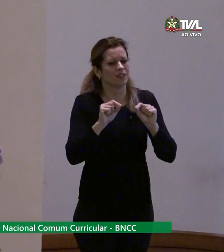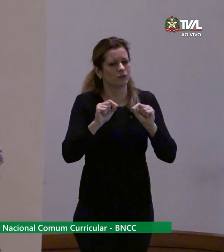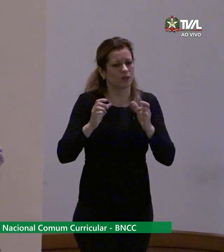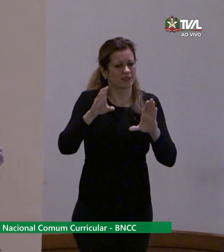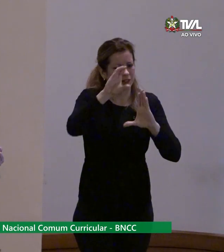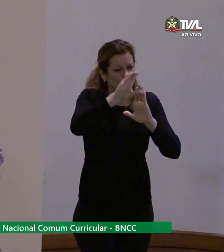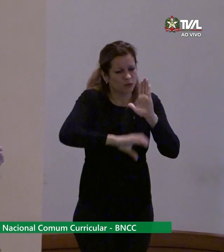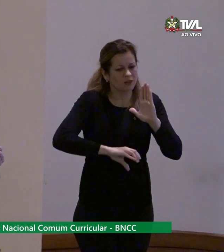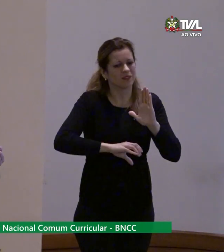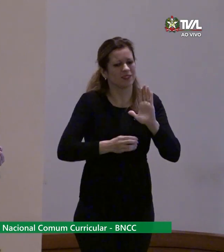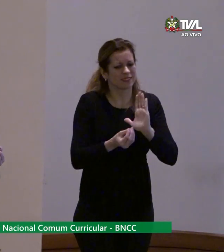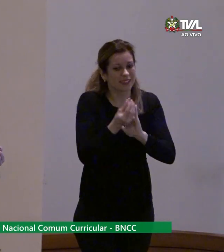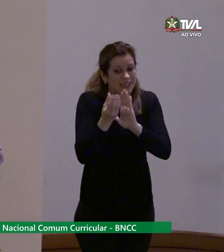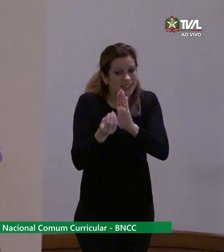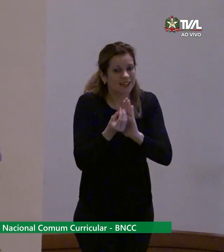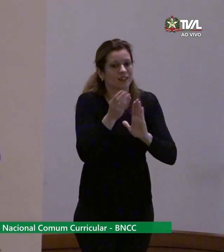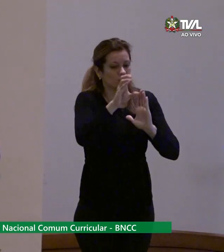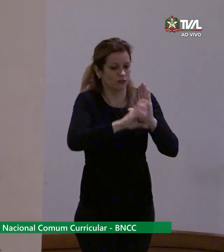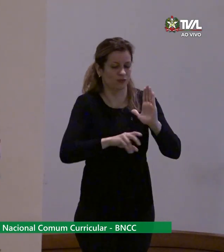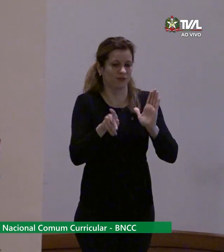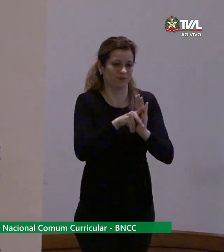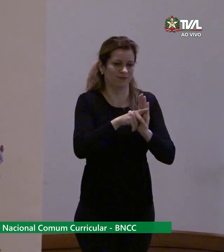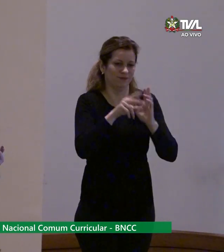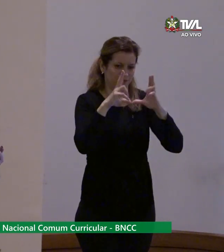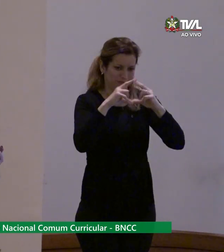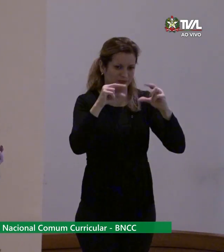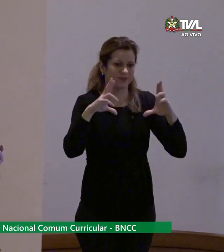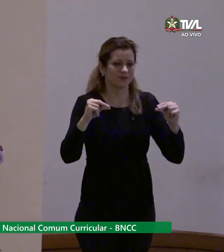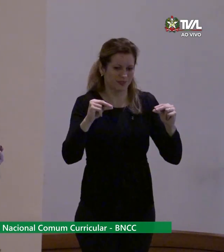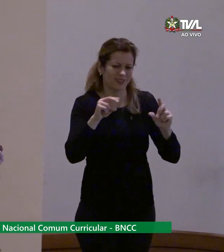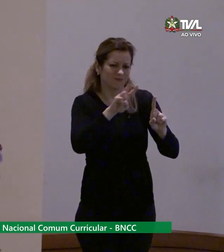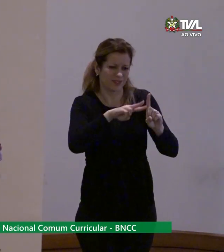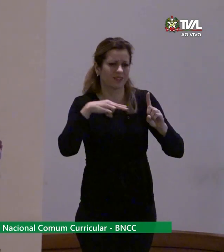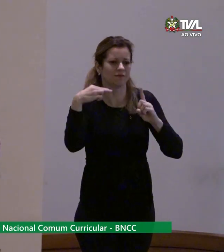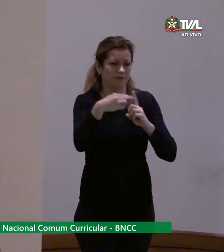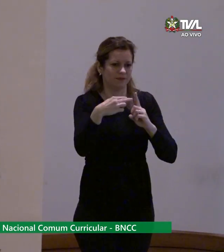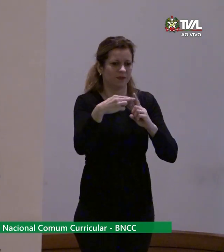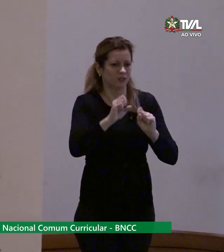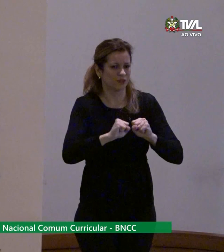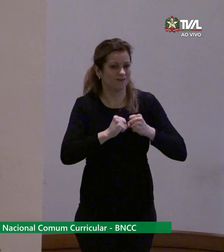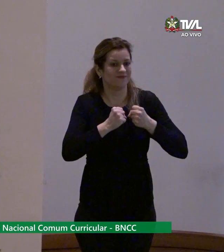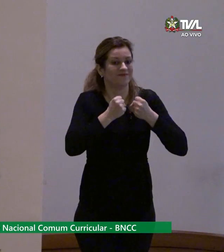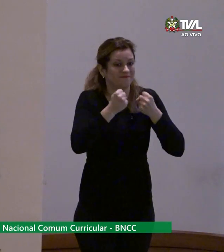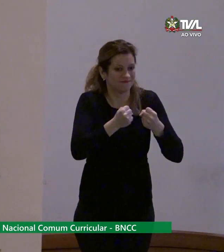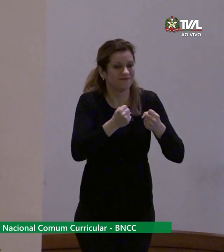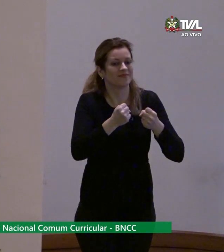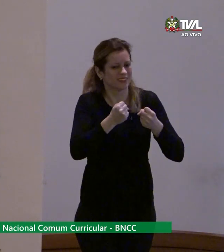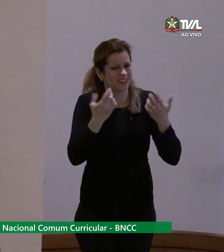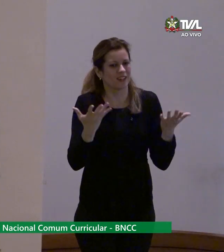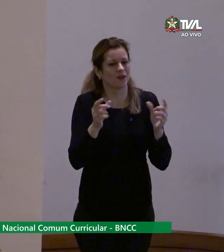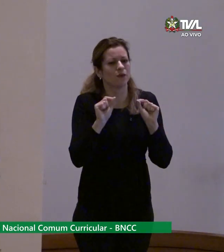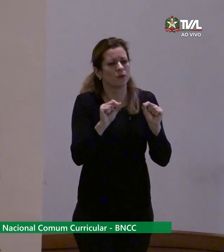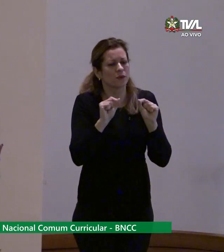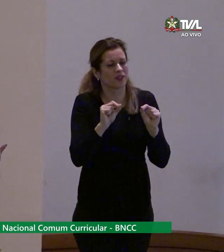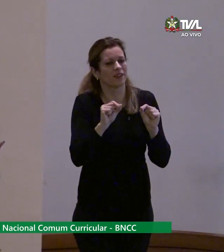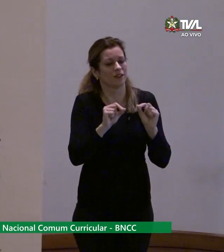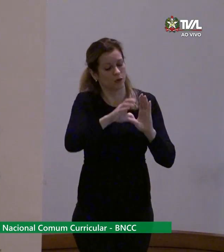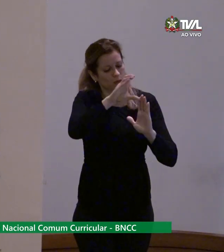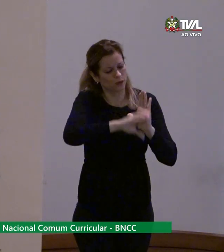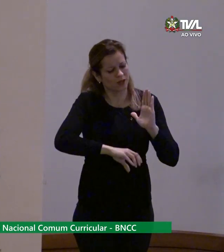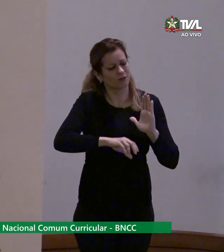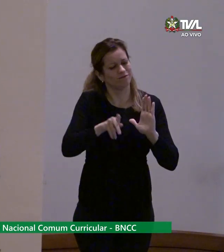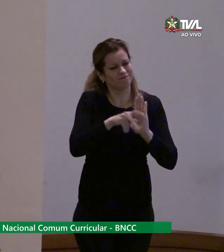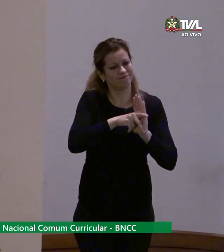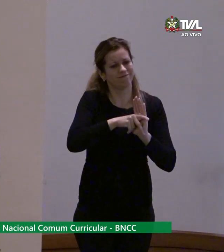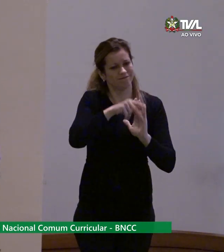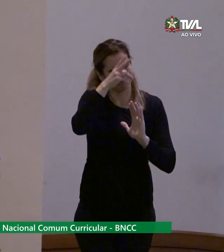impulsionou as discussões para a construção do currículo em Florianópolis tem essa perspectiva de fortalecimento do nosso currículo e daquilo